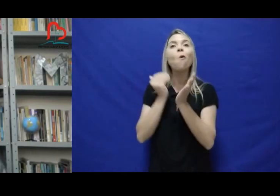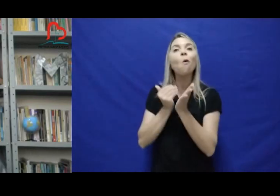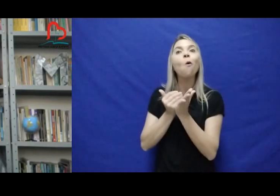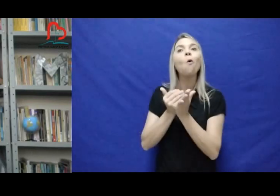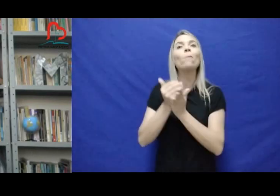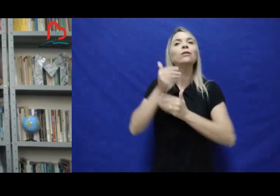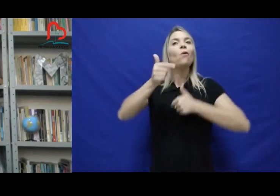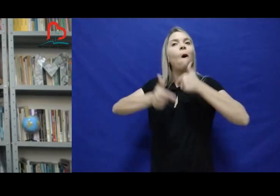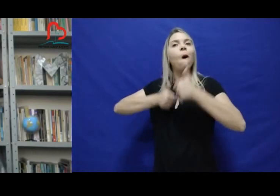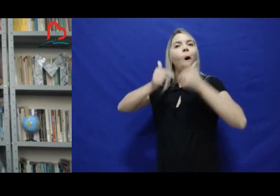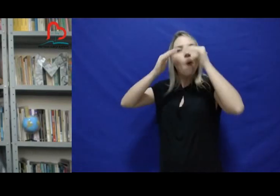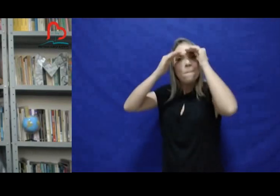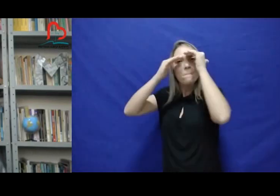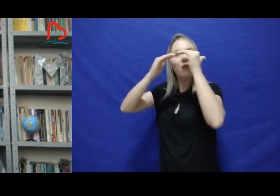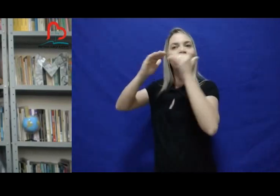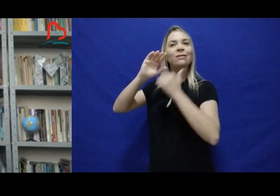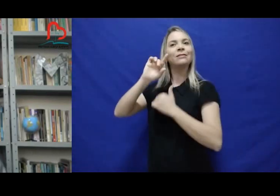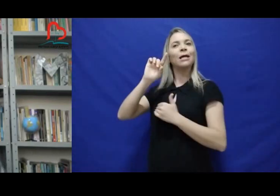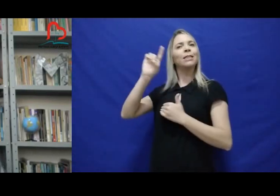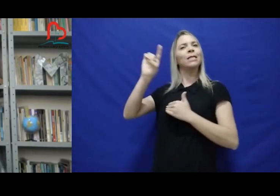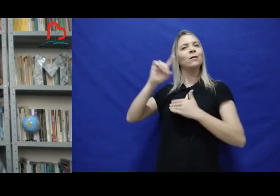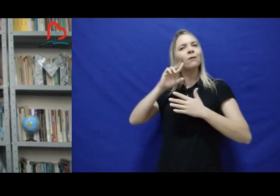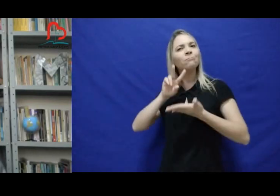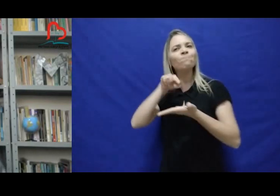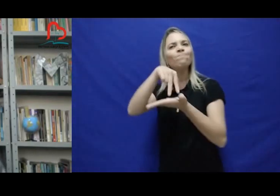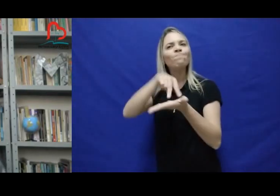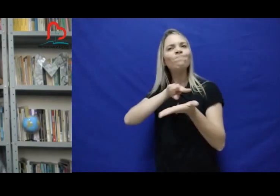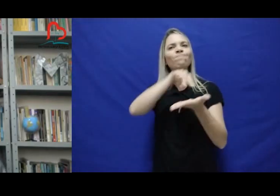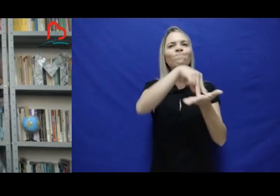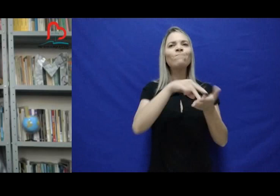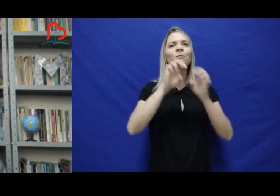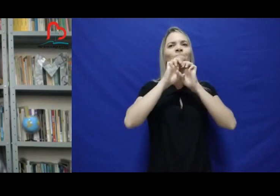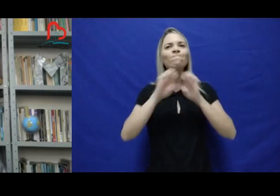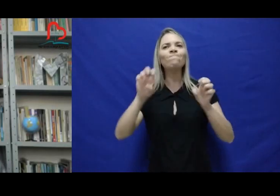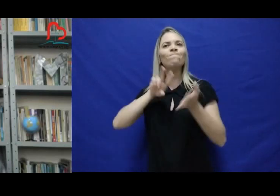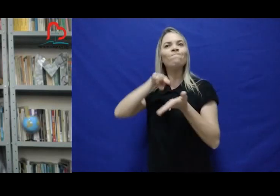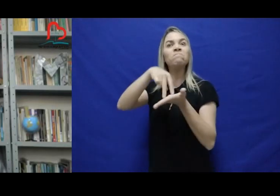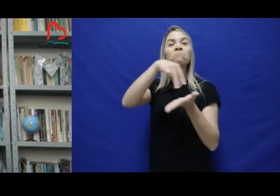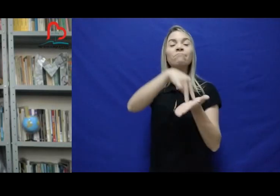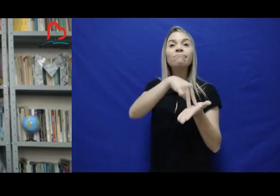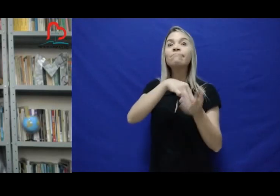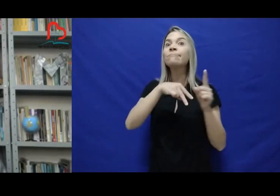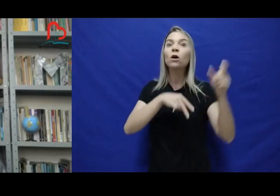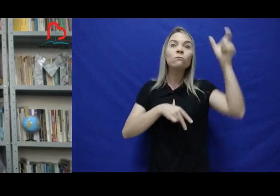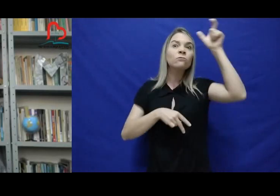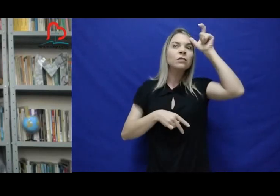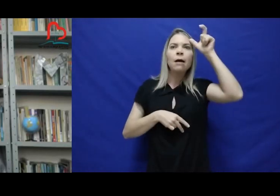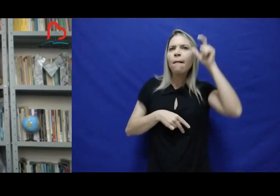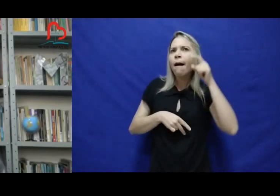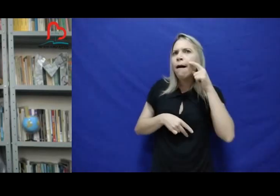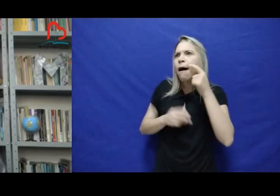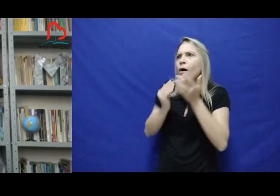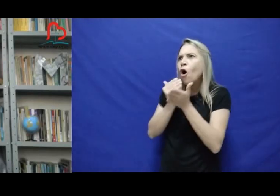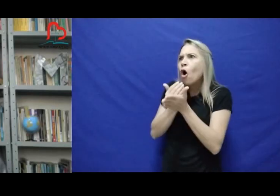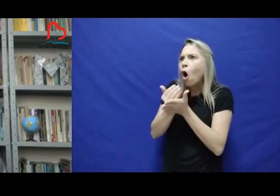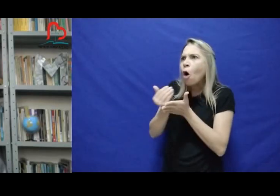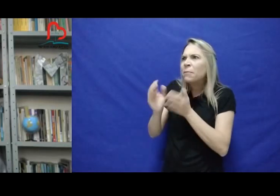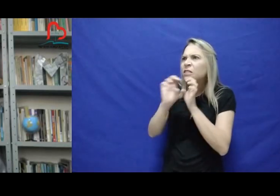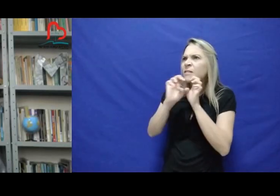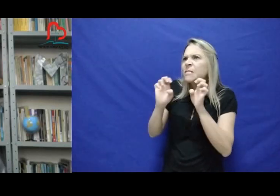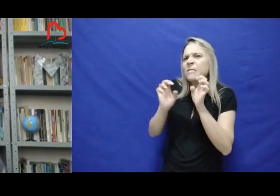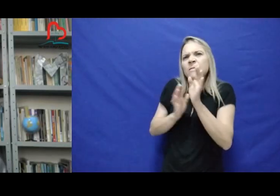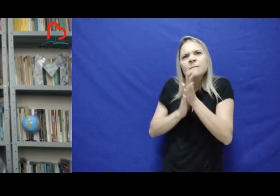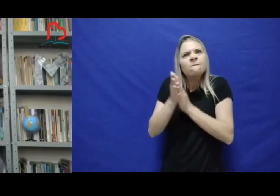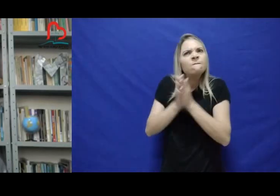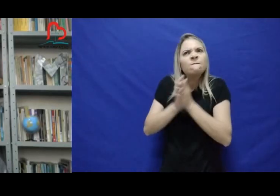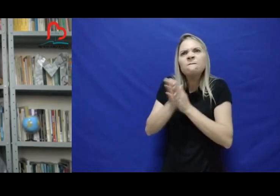assim, quando nos dedicamos plenamente ao Senhor. Ele tenta nos desviar desse plano, desse